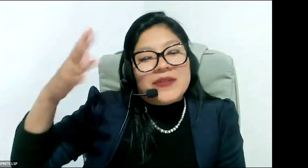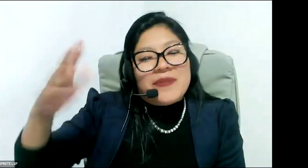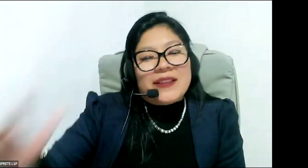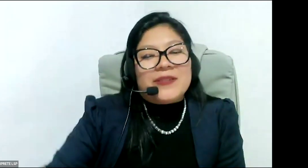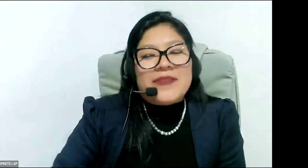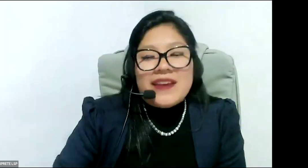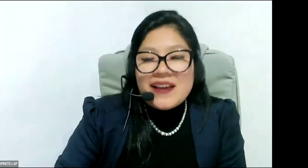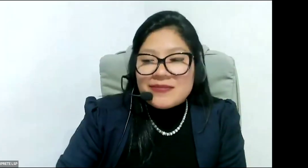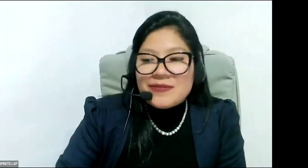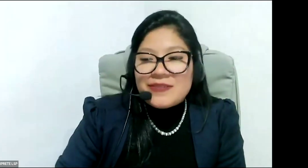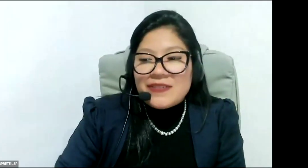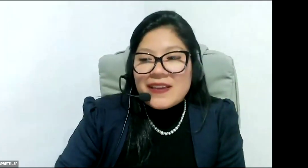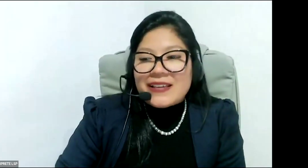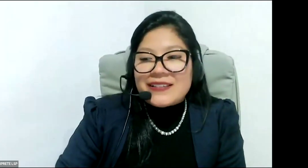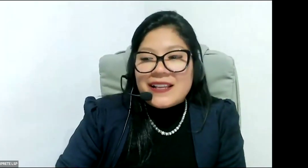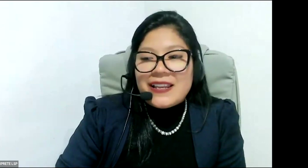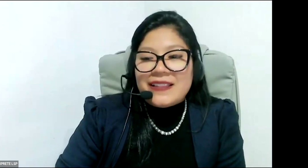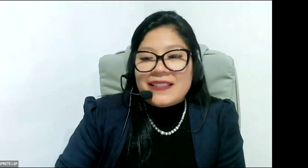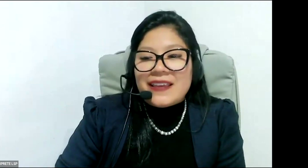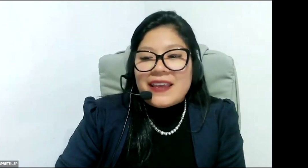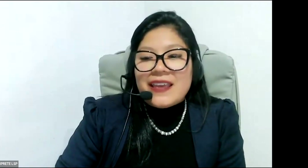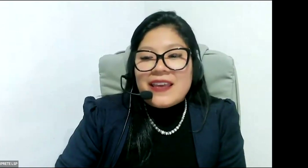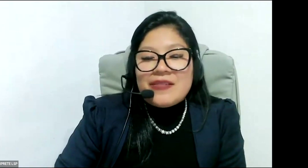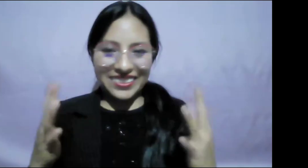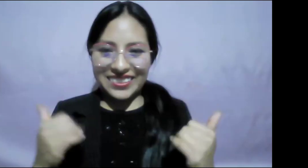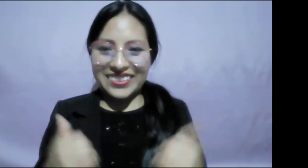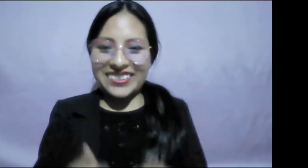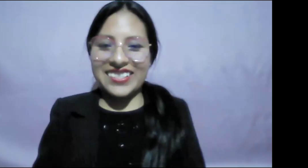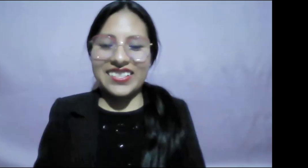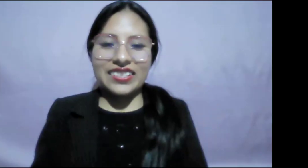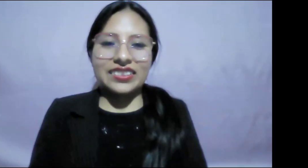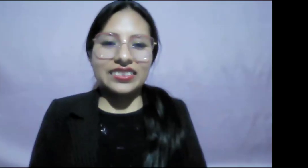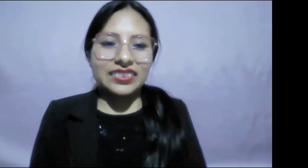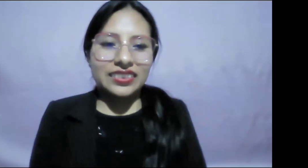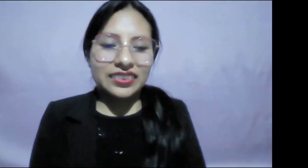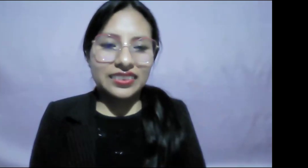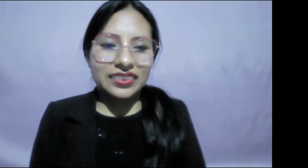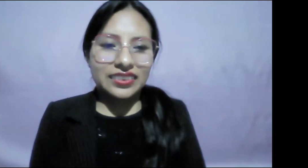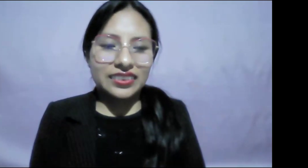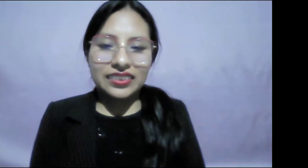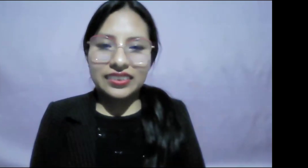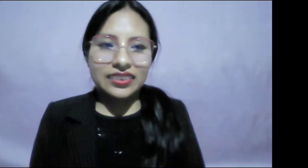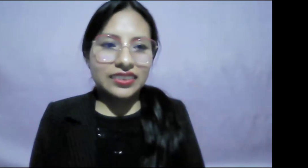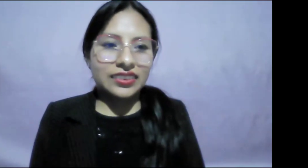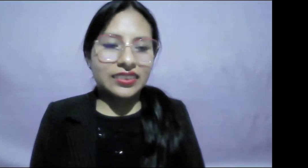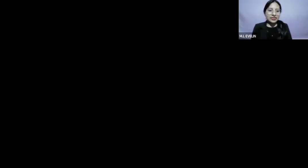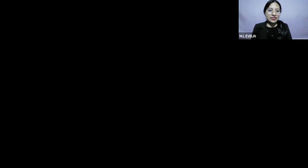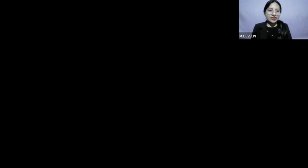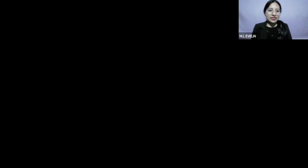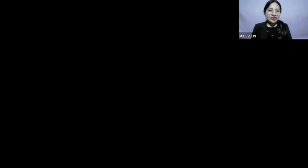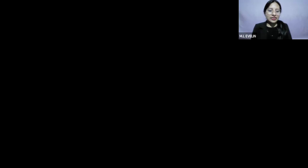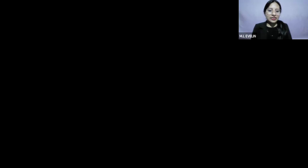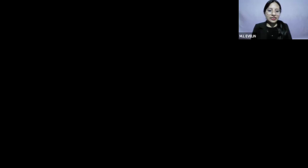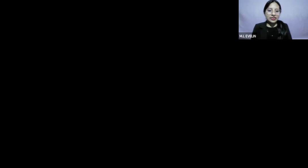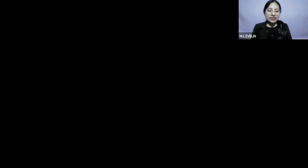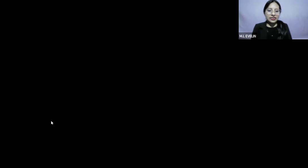aplausos para Tobías Muy bien excelente muy bien a ver la siguiente por favor levanta